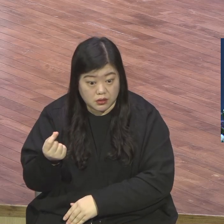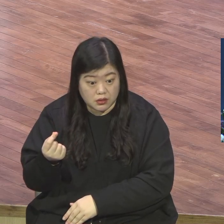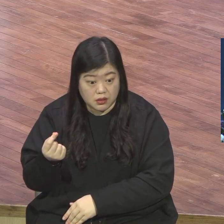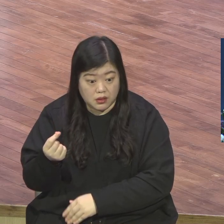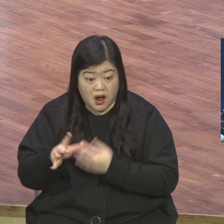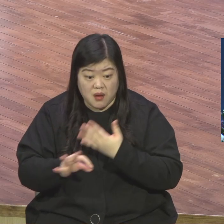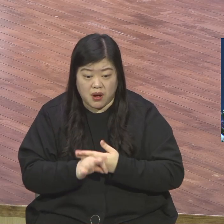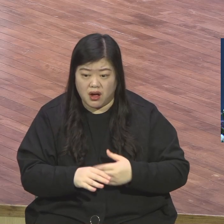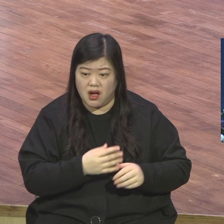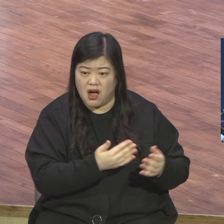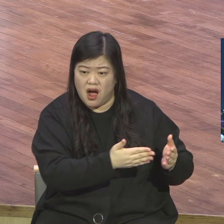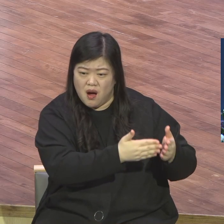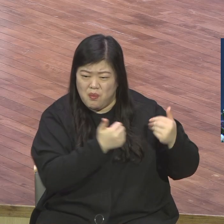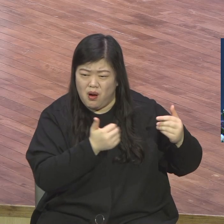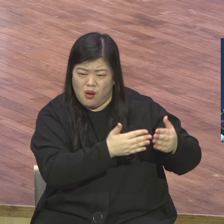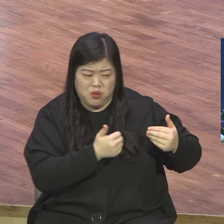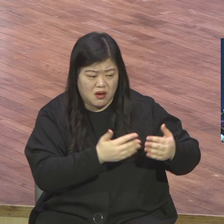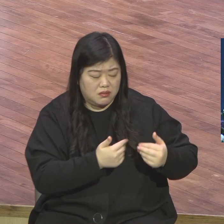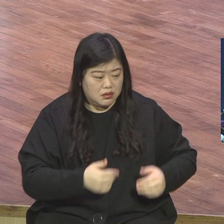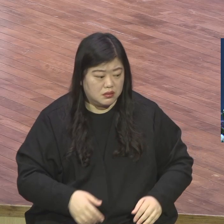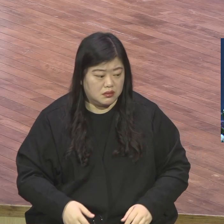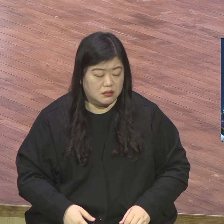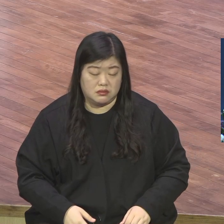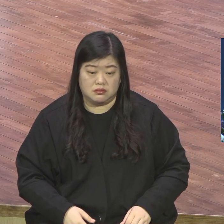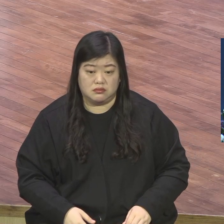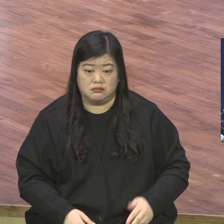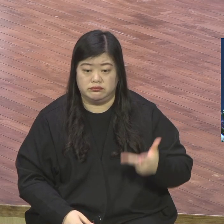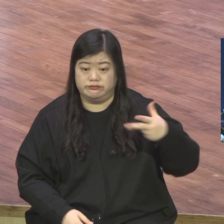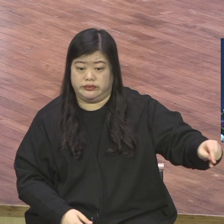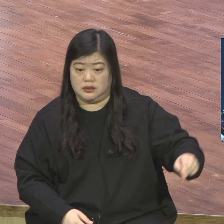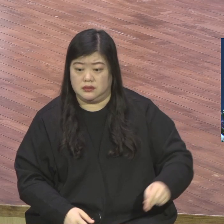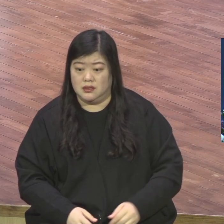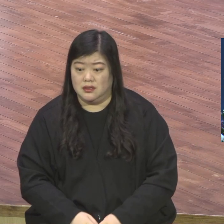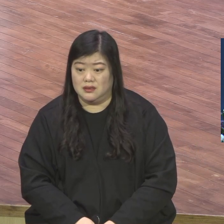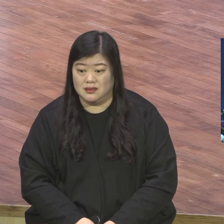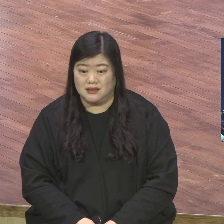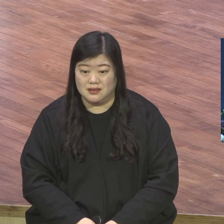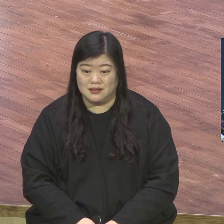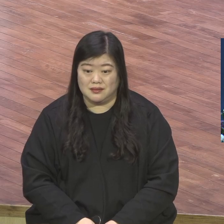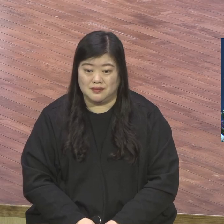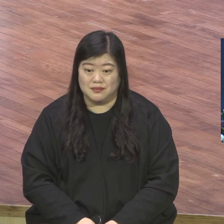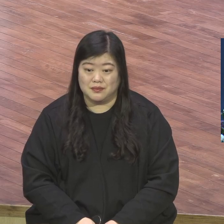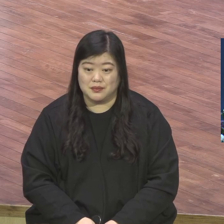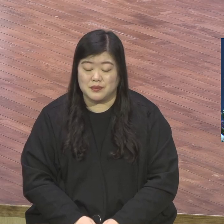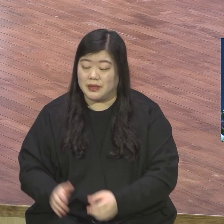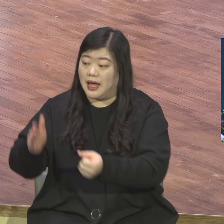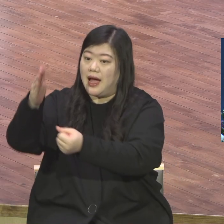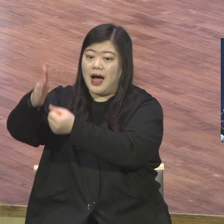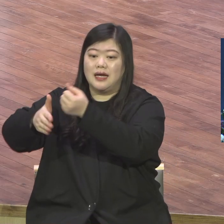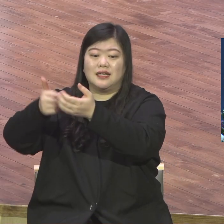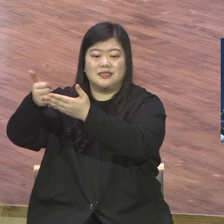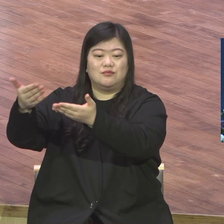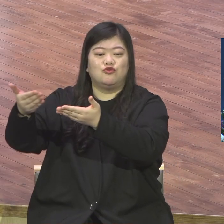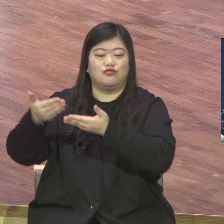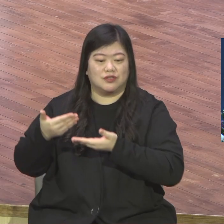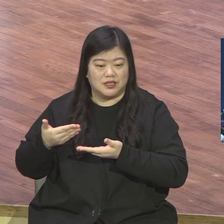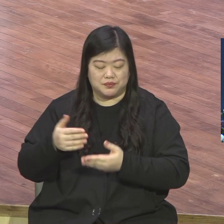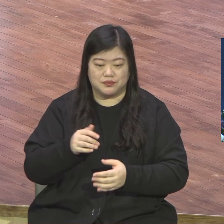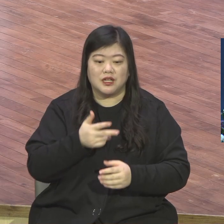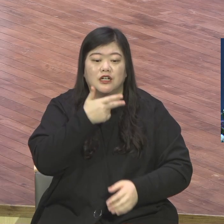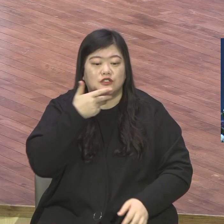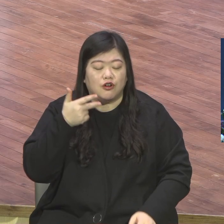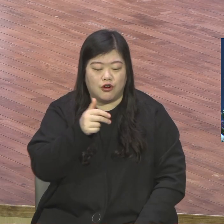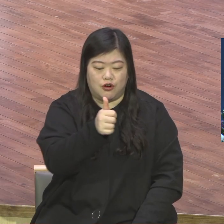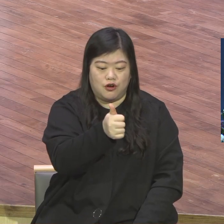실제로 위에서 내리는 힘을 체험해야 돼요. 헤븐리 파워. 진짜 제가 특강 때 좀